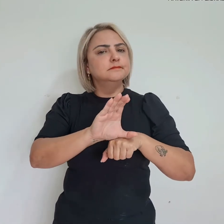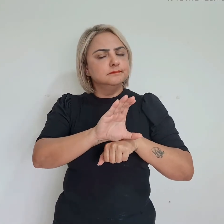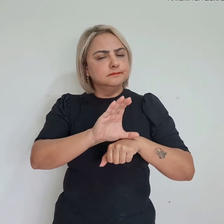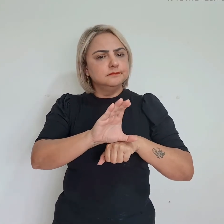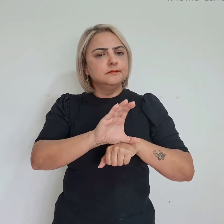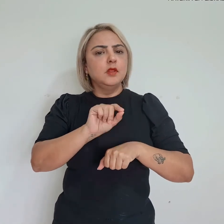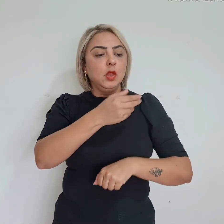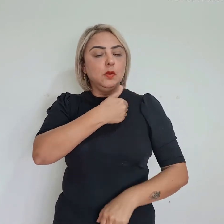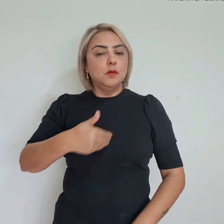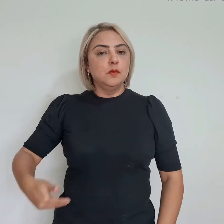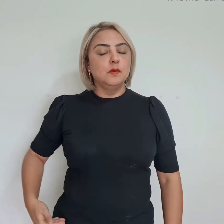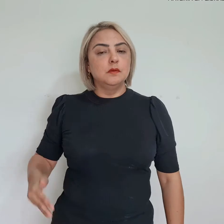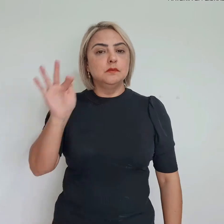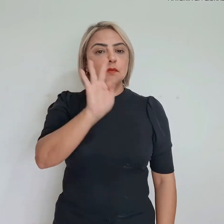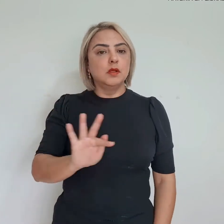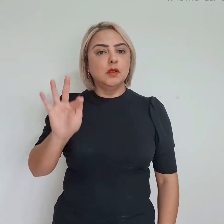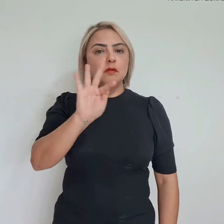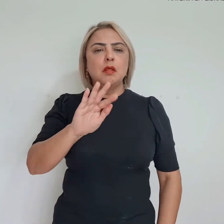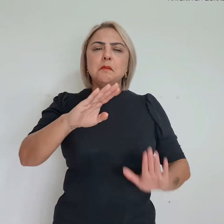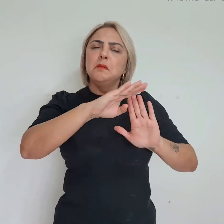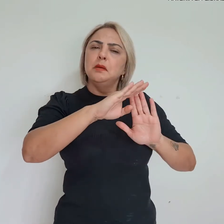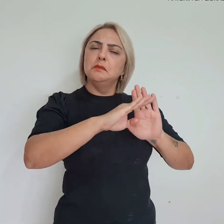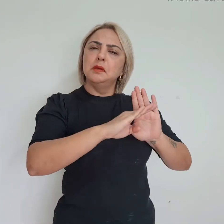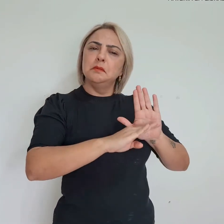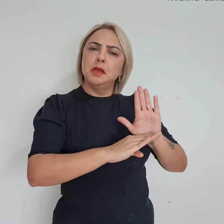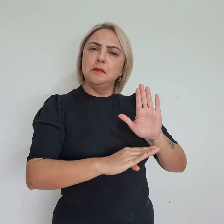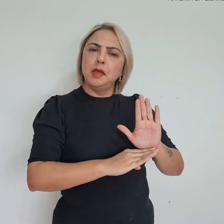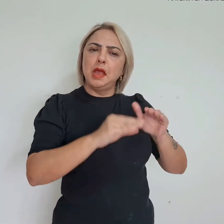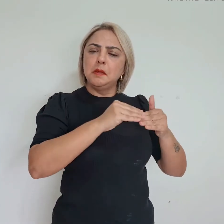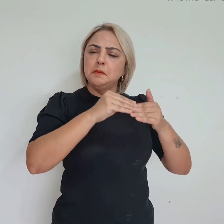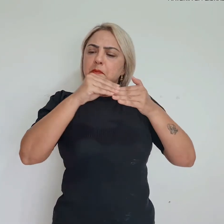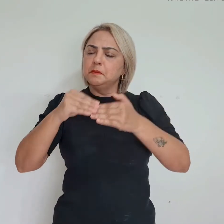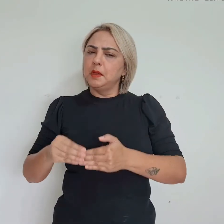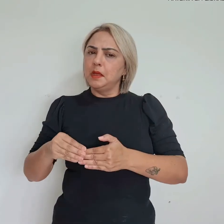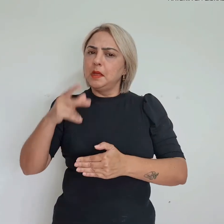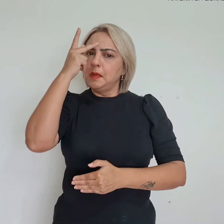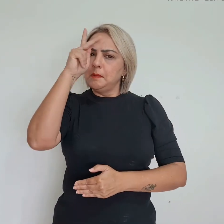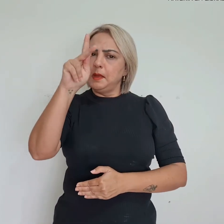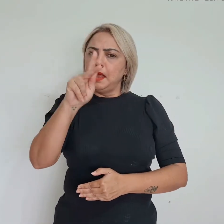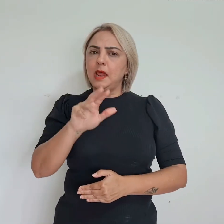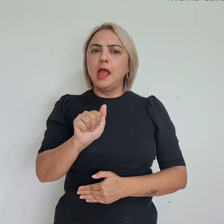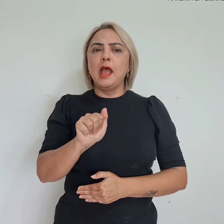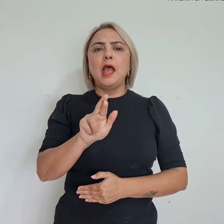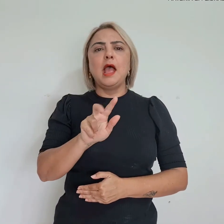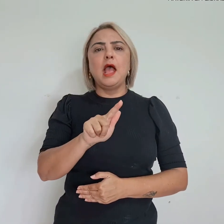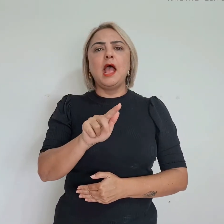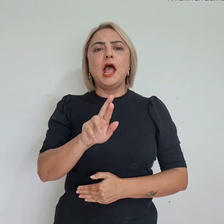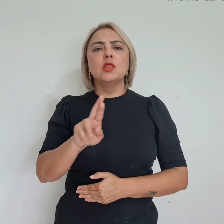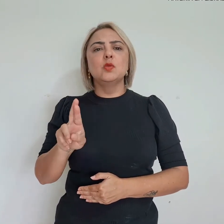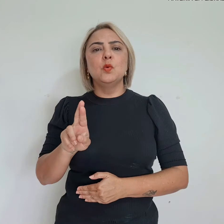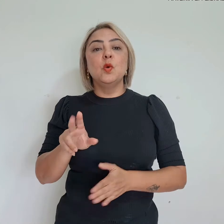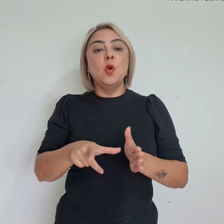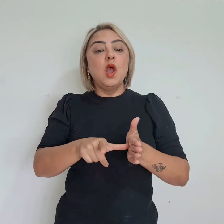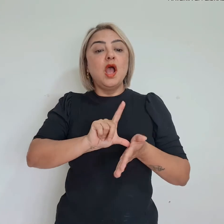constitucionais que o governo federal listou e mandou entregar a Arthur Lira antes mesmo